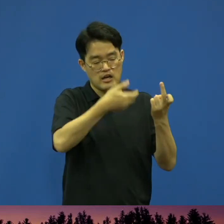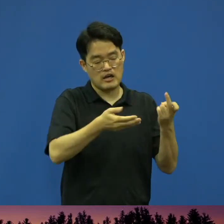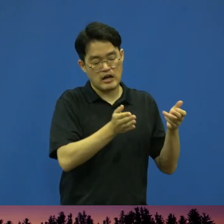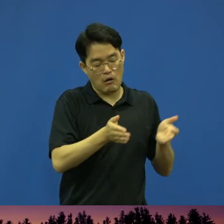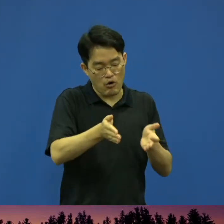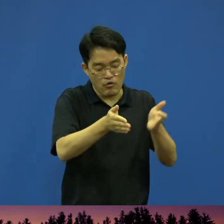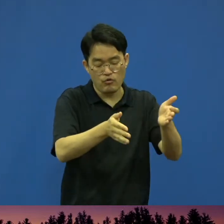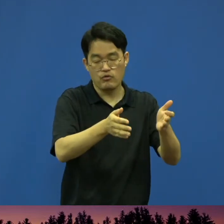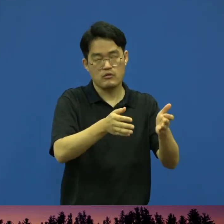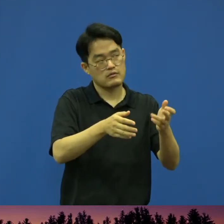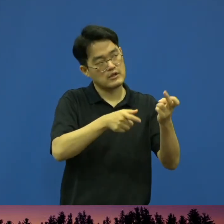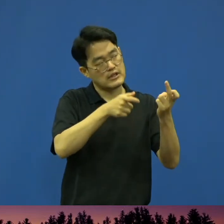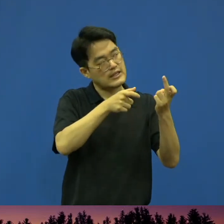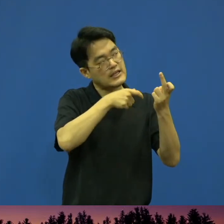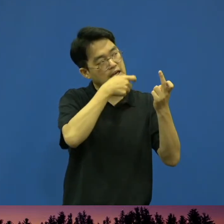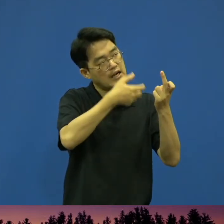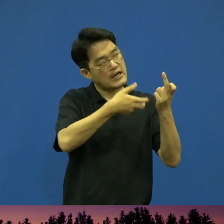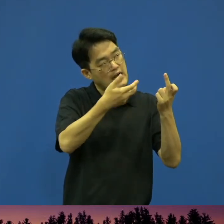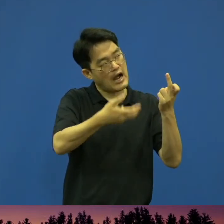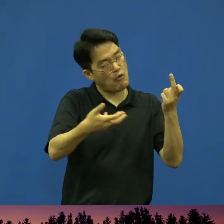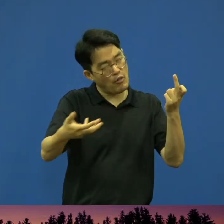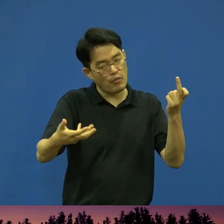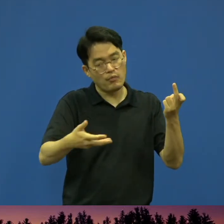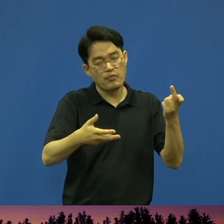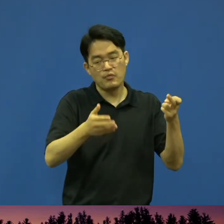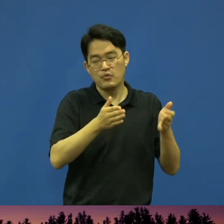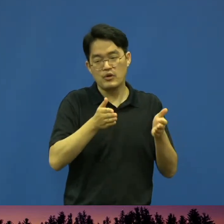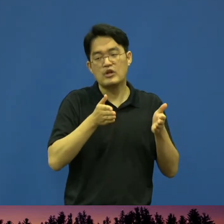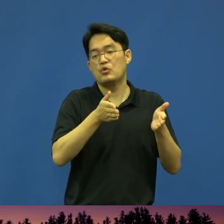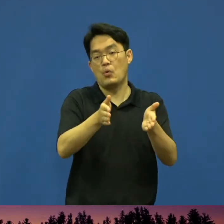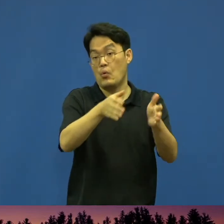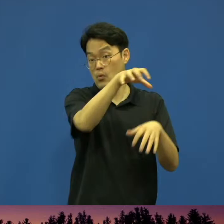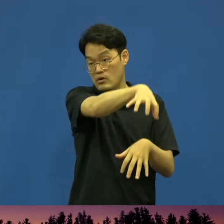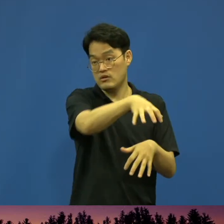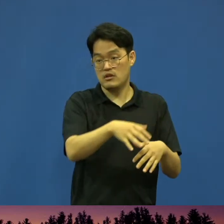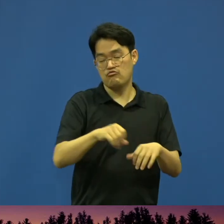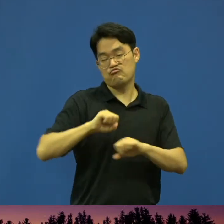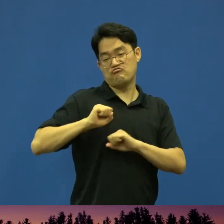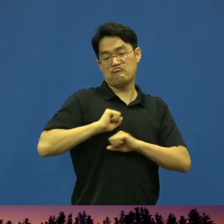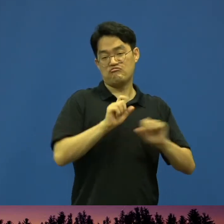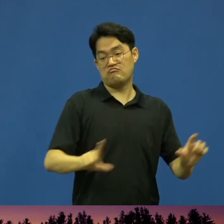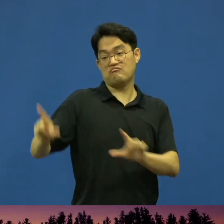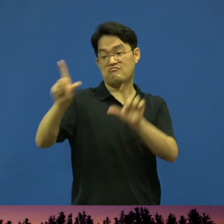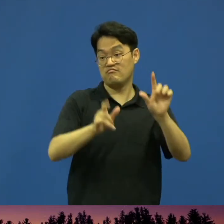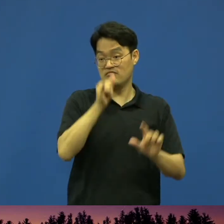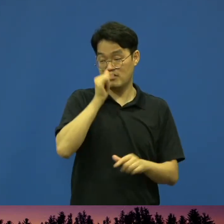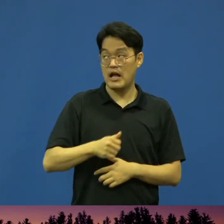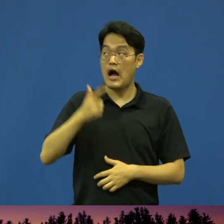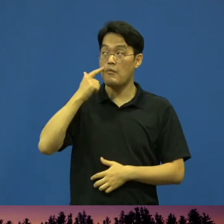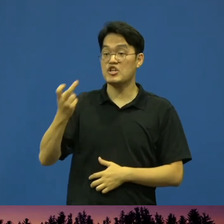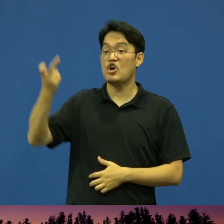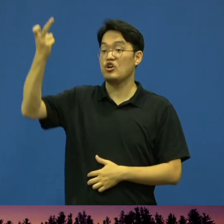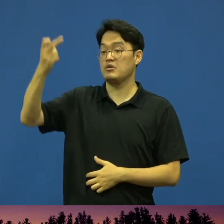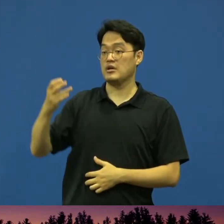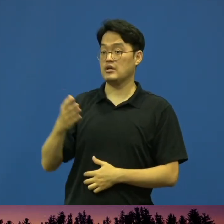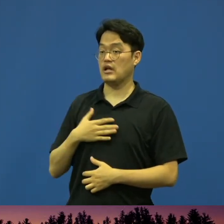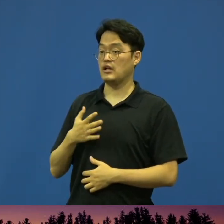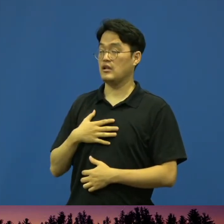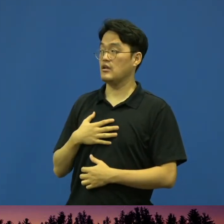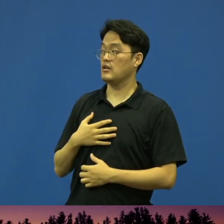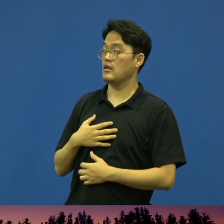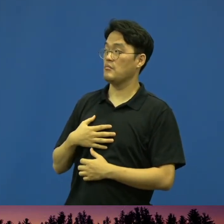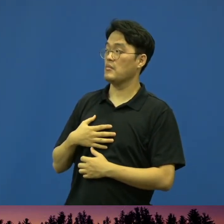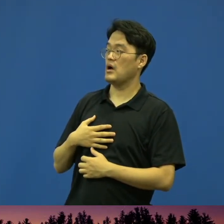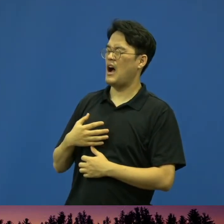저에게 늘 초지일관처럼 말씀하시며 가르친 게 있었습니다. 우가, 현우야,